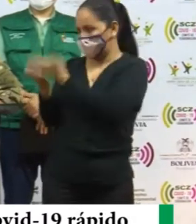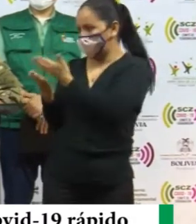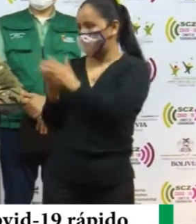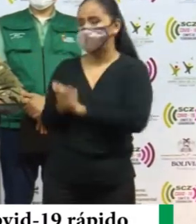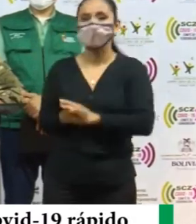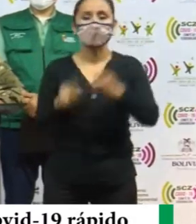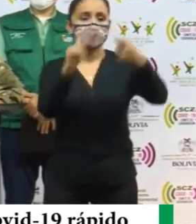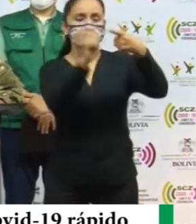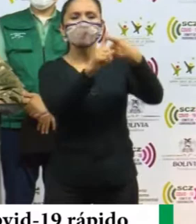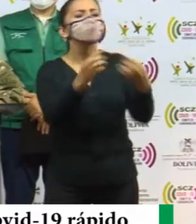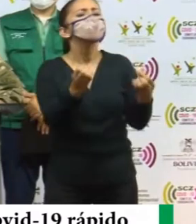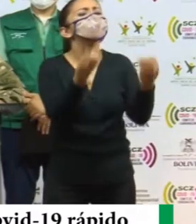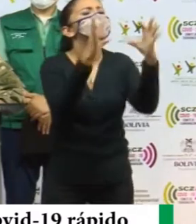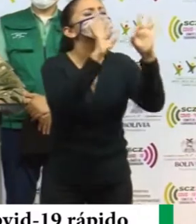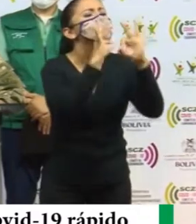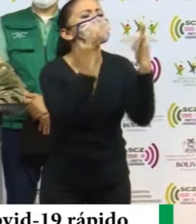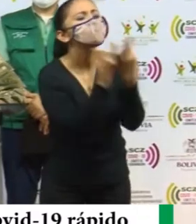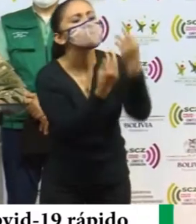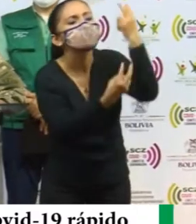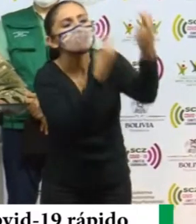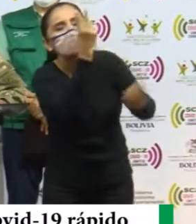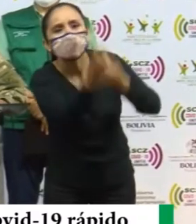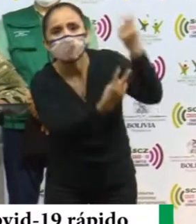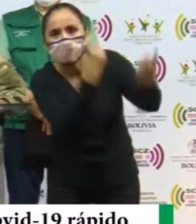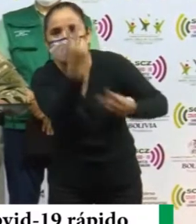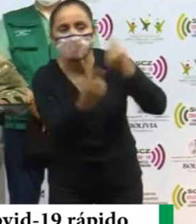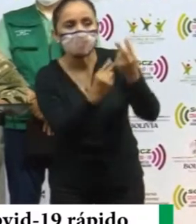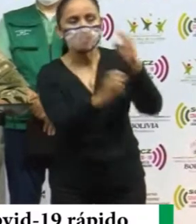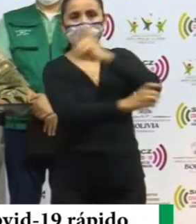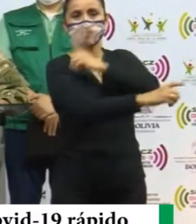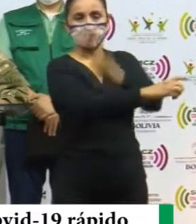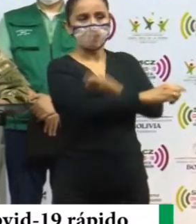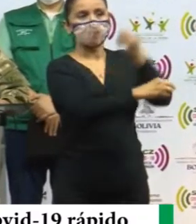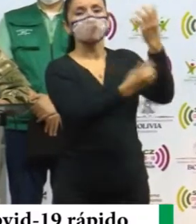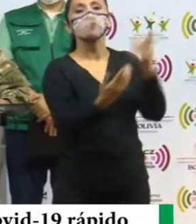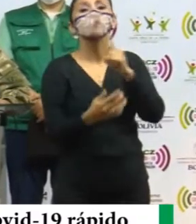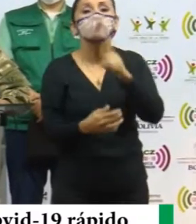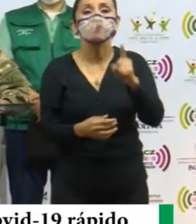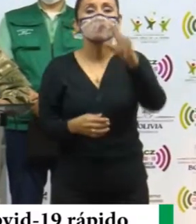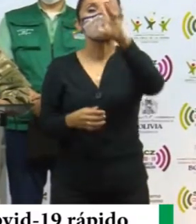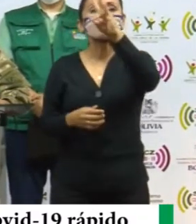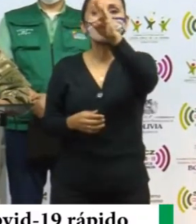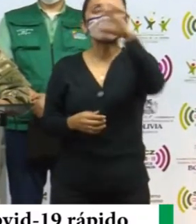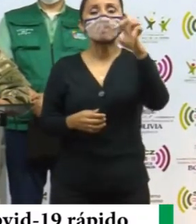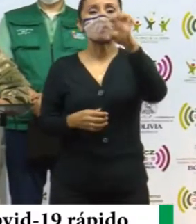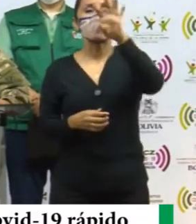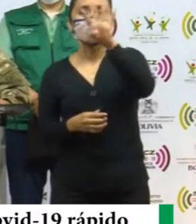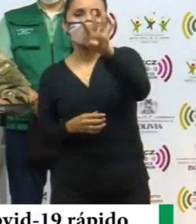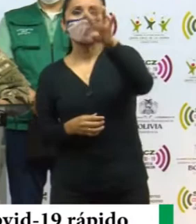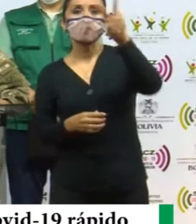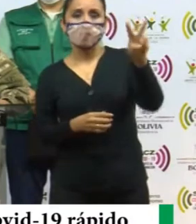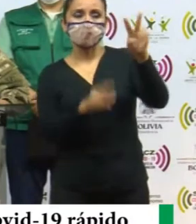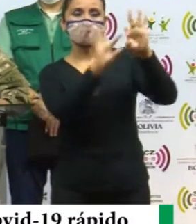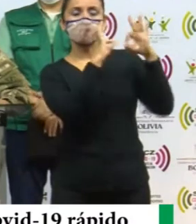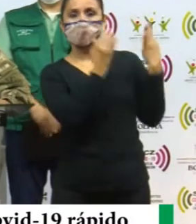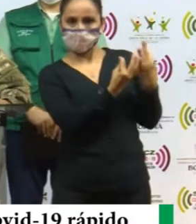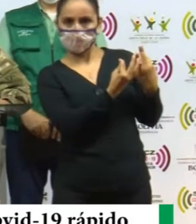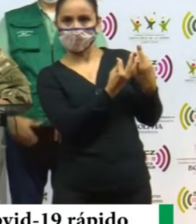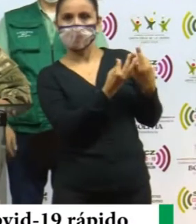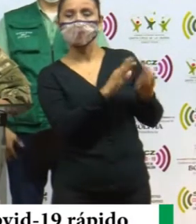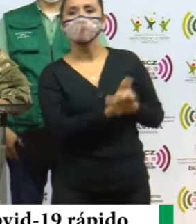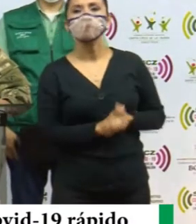continuación. La cantidad de familias visitadas en estos distritos son de 742 familias.